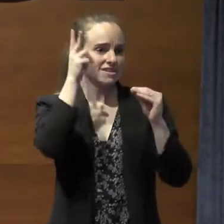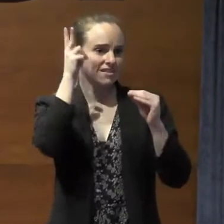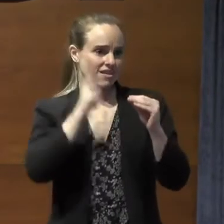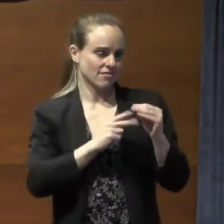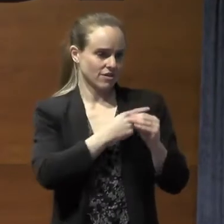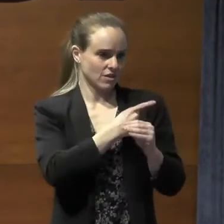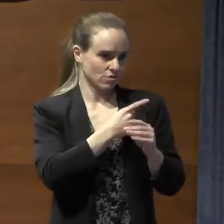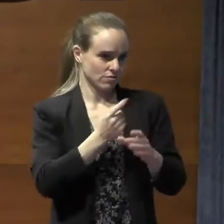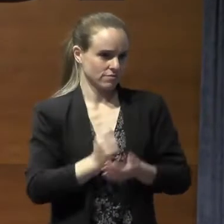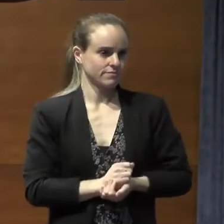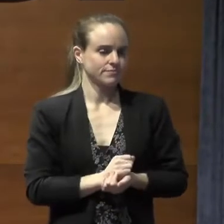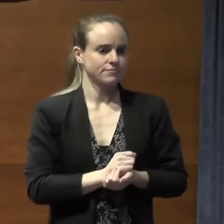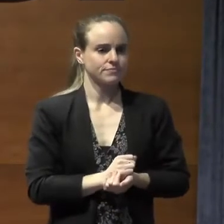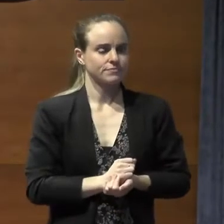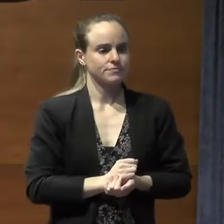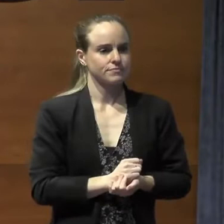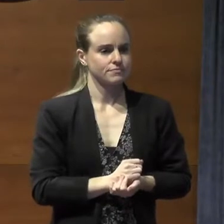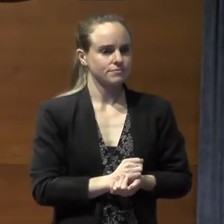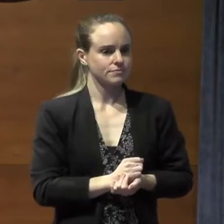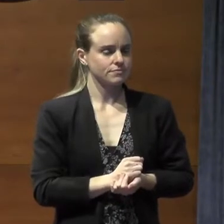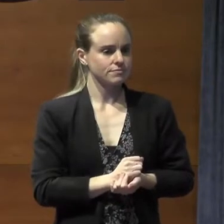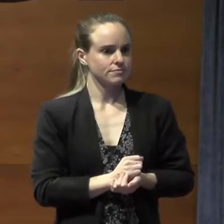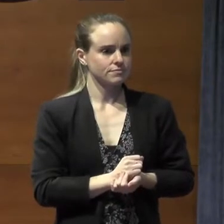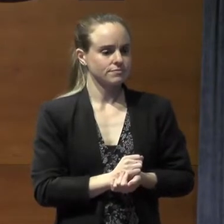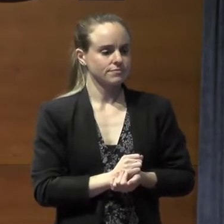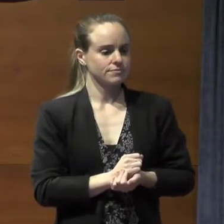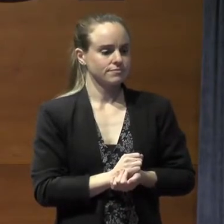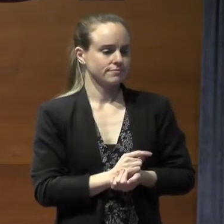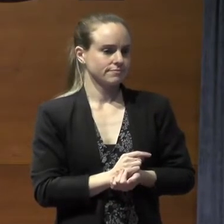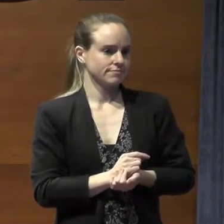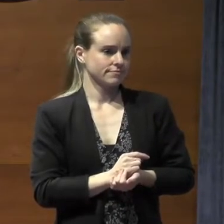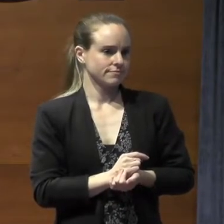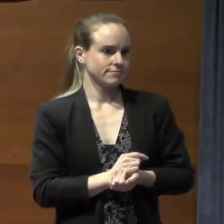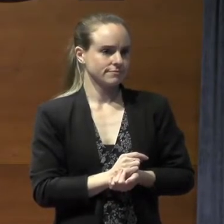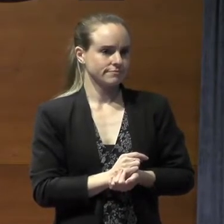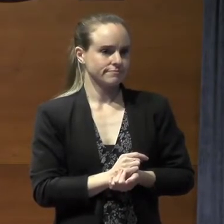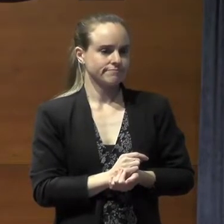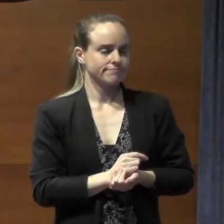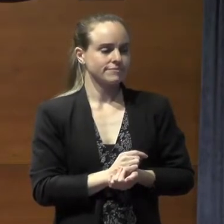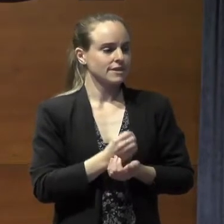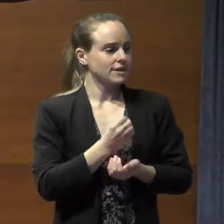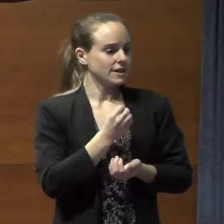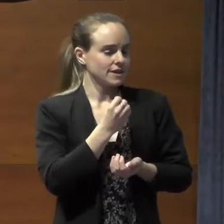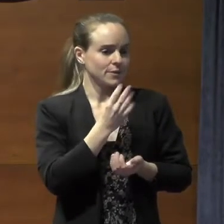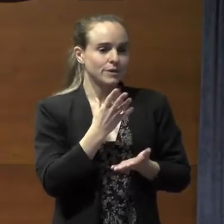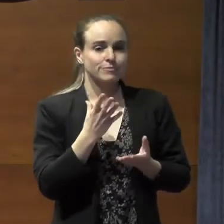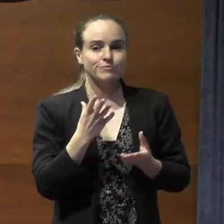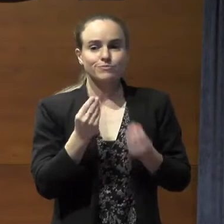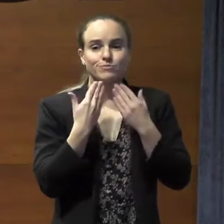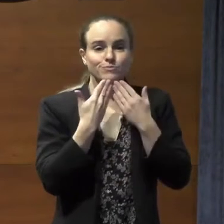que trabajamos en el equipo de la Universidad de Vigo y que traemos aquí esta comunicación.